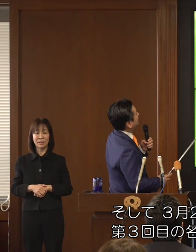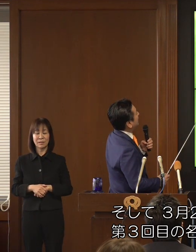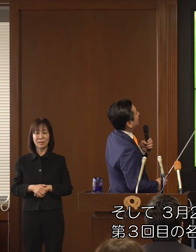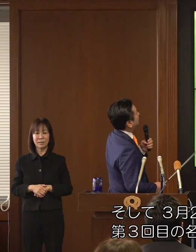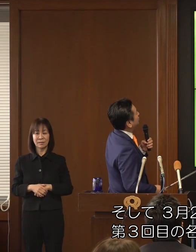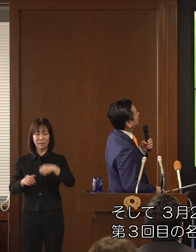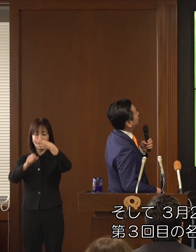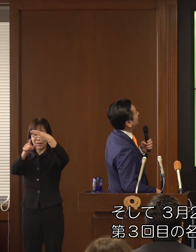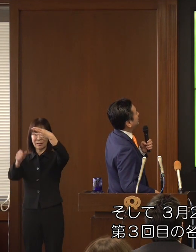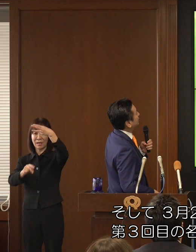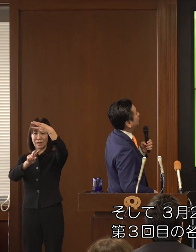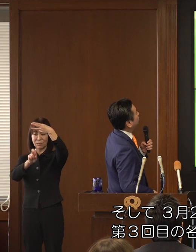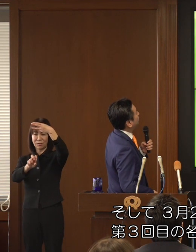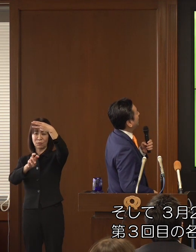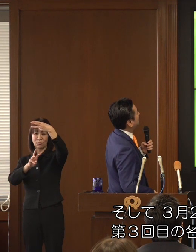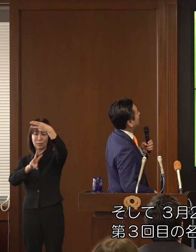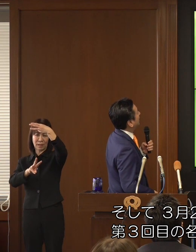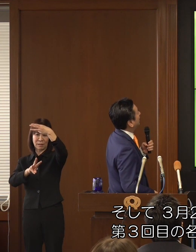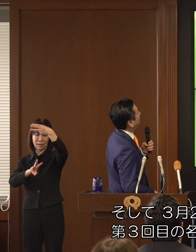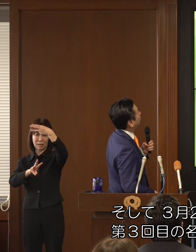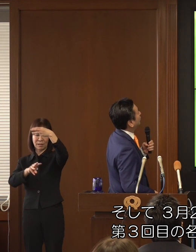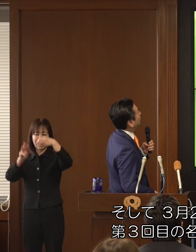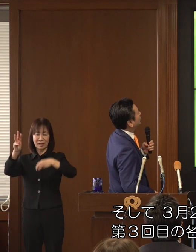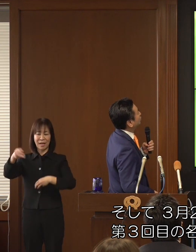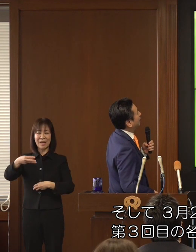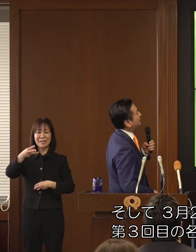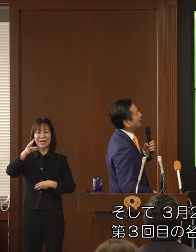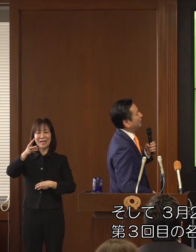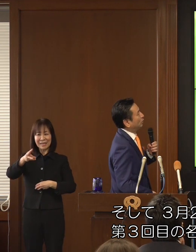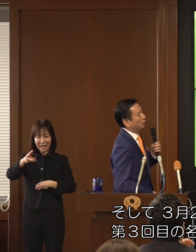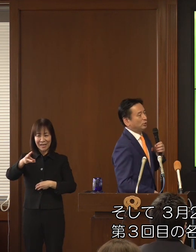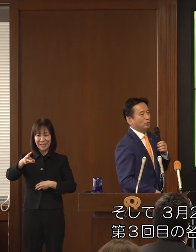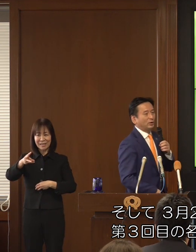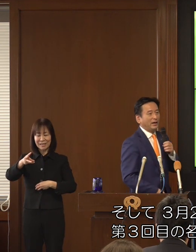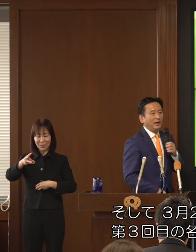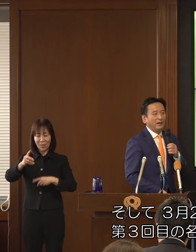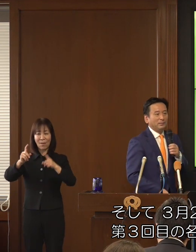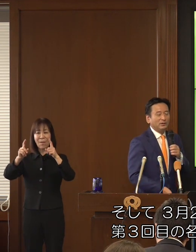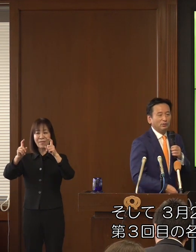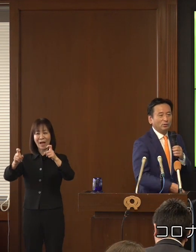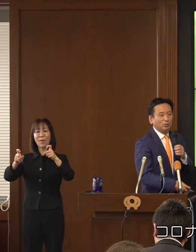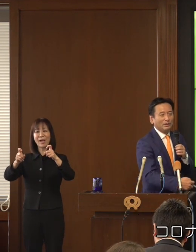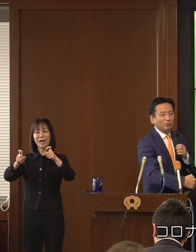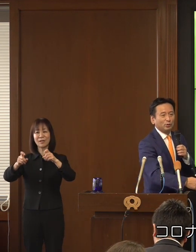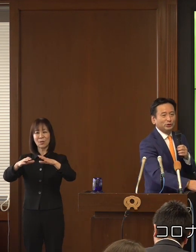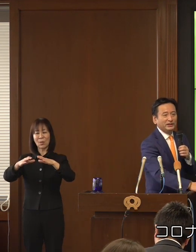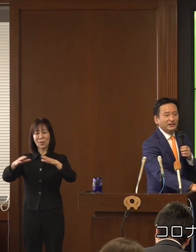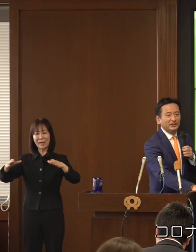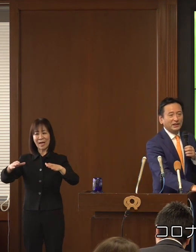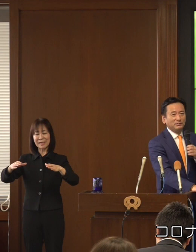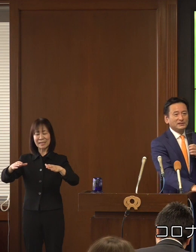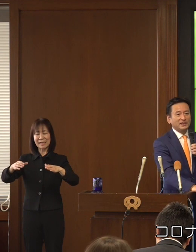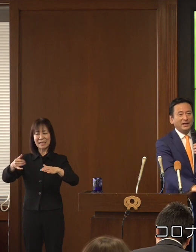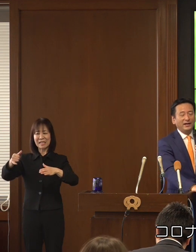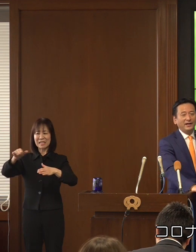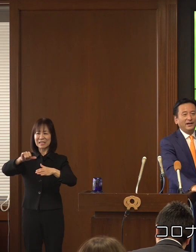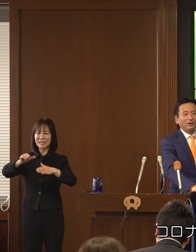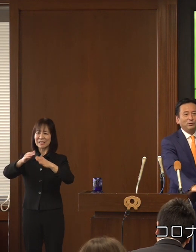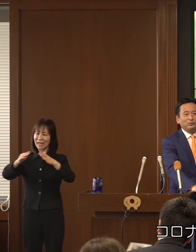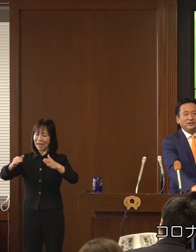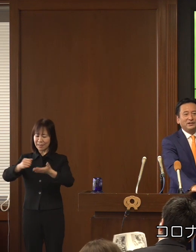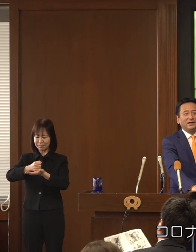そして3月23日にいよいよ第3回目の名古屋城大茶会ということで、まあ、いよいよコロナも5類になりまして